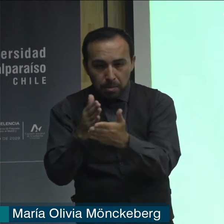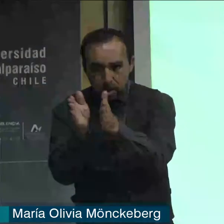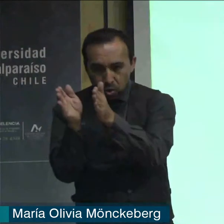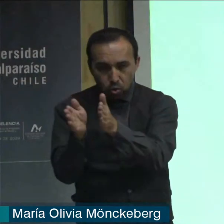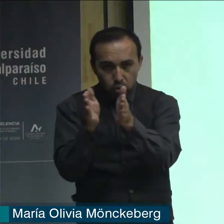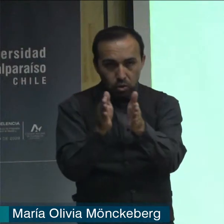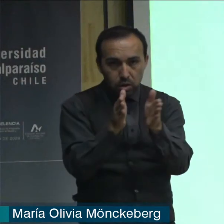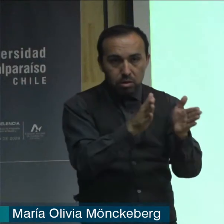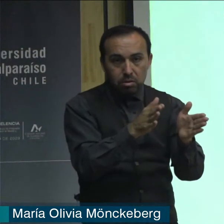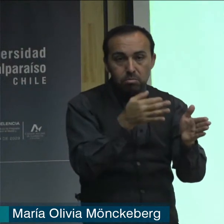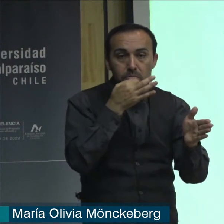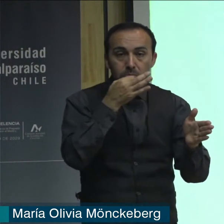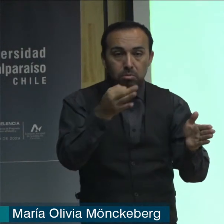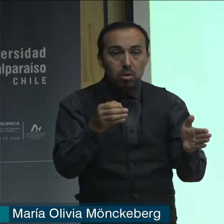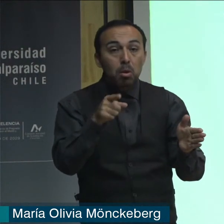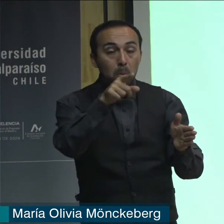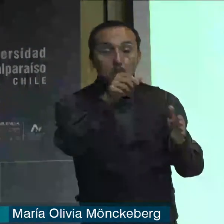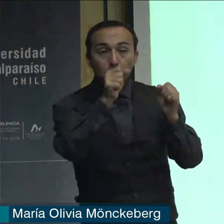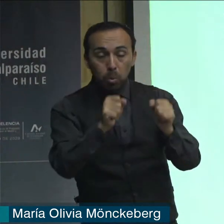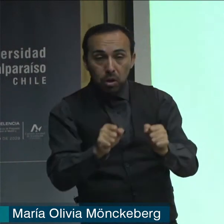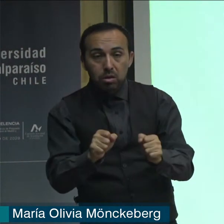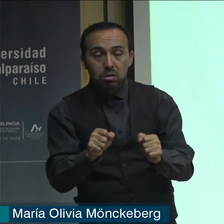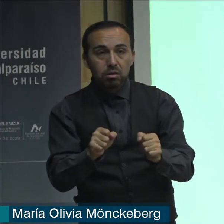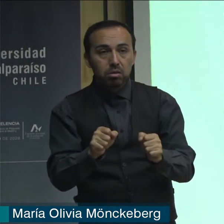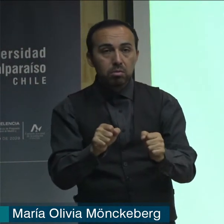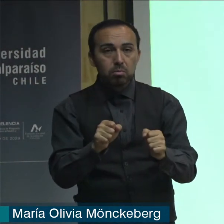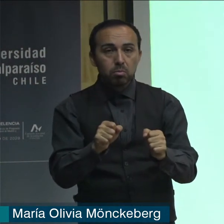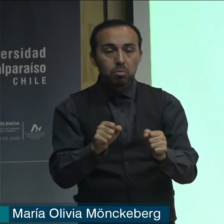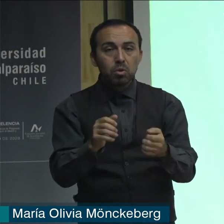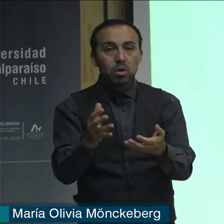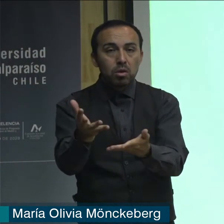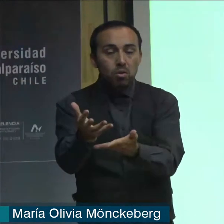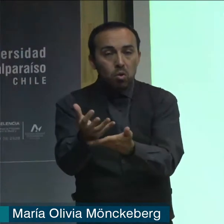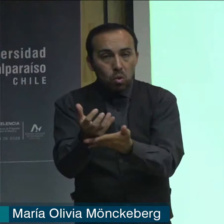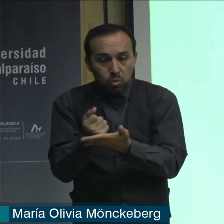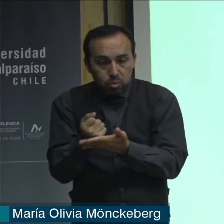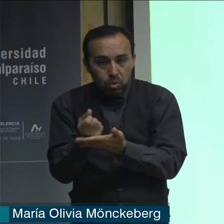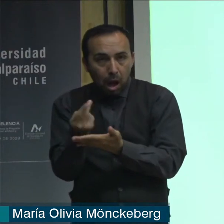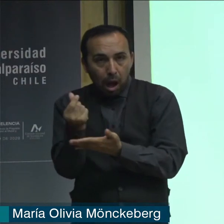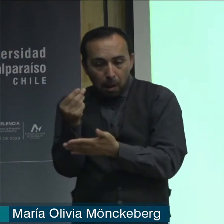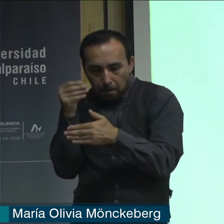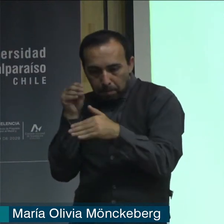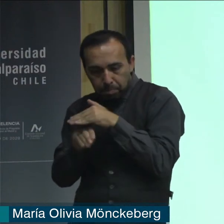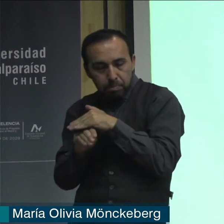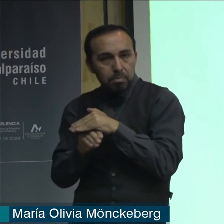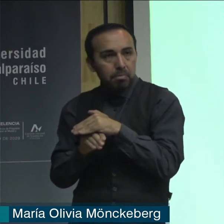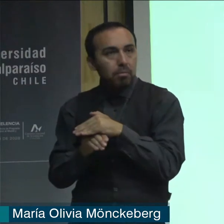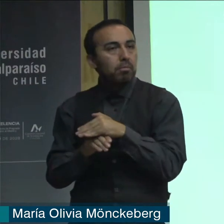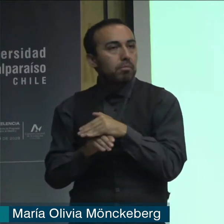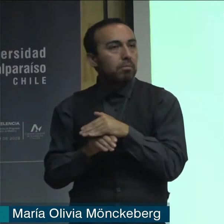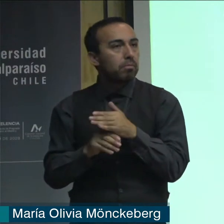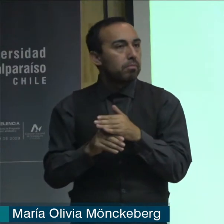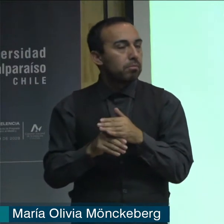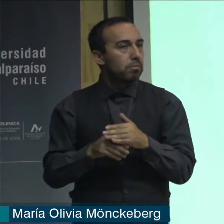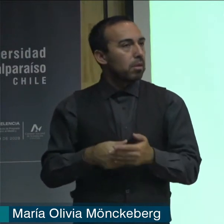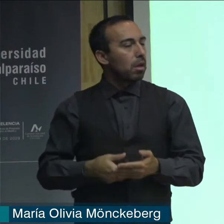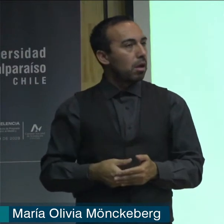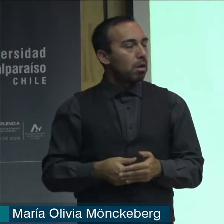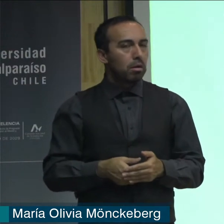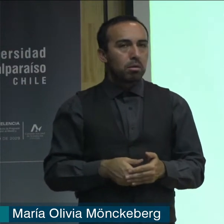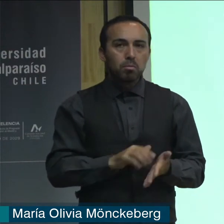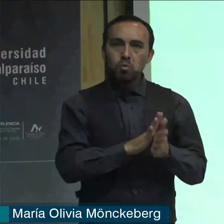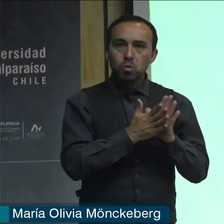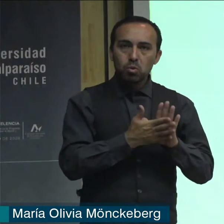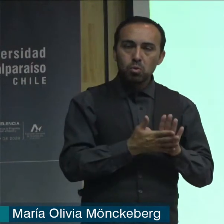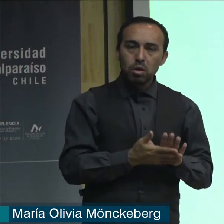pueden obtener obtener ganancia obtener el número y todo lo